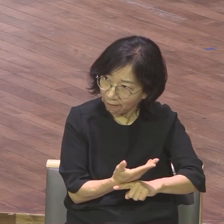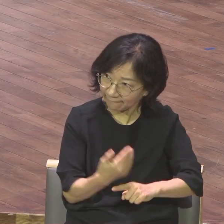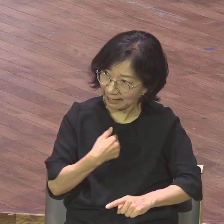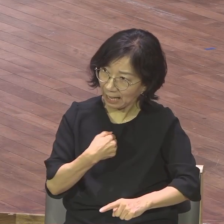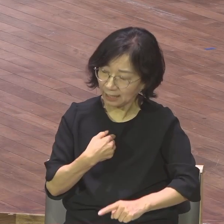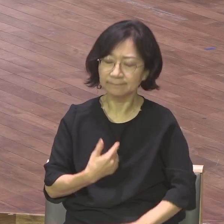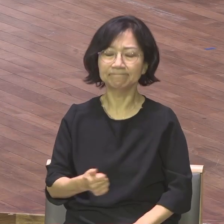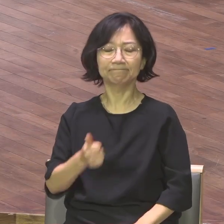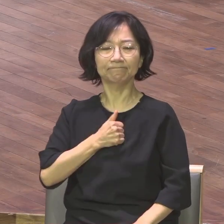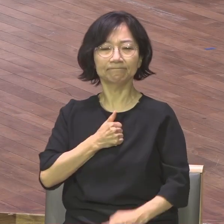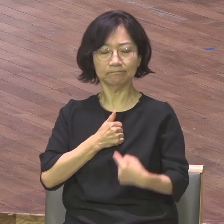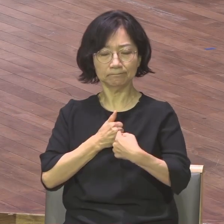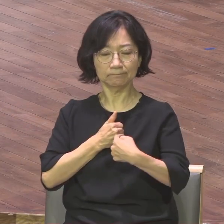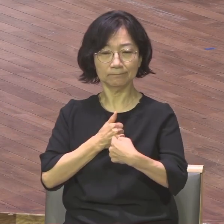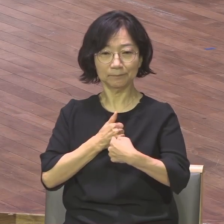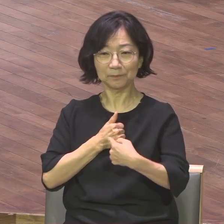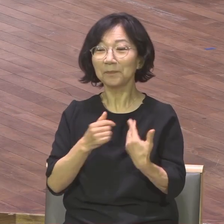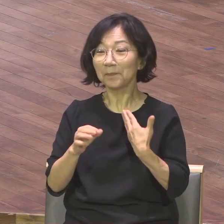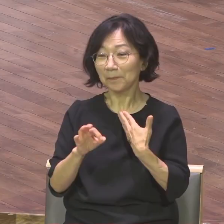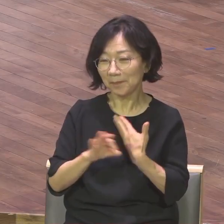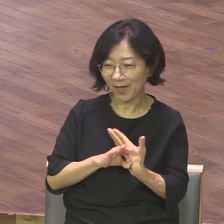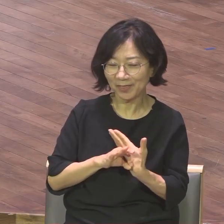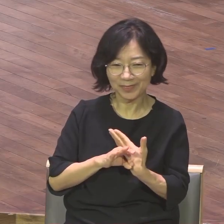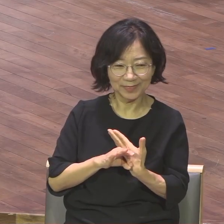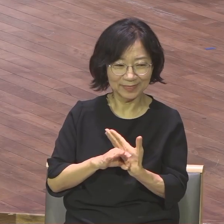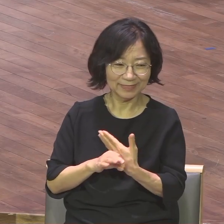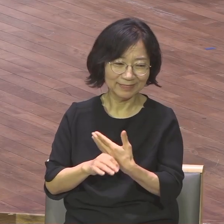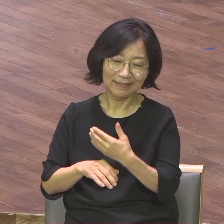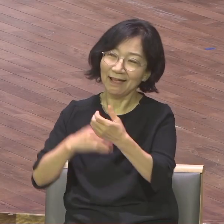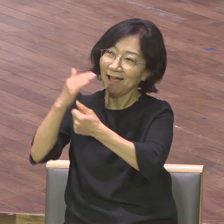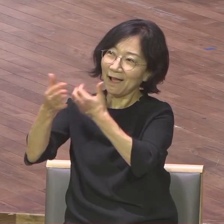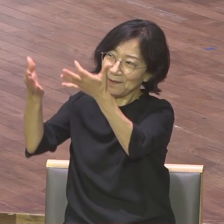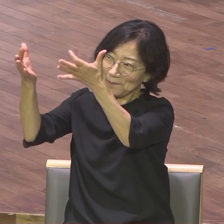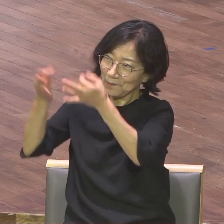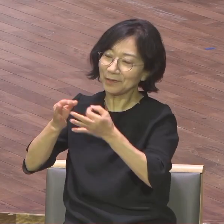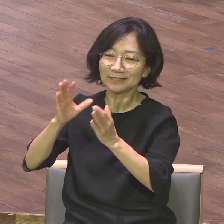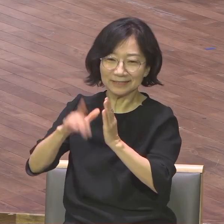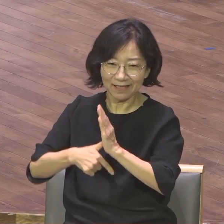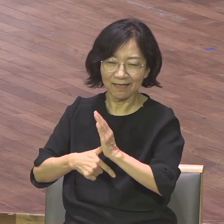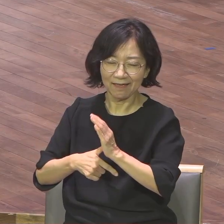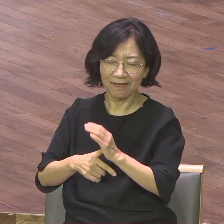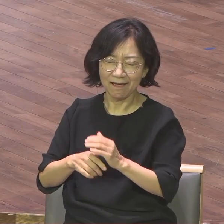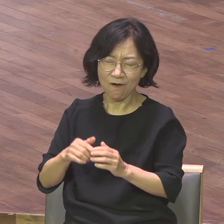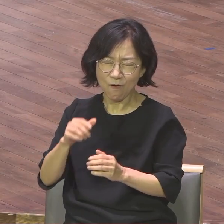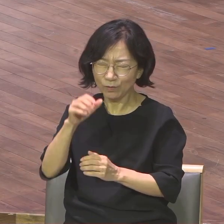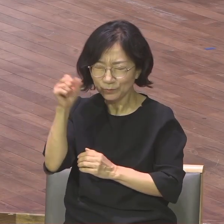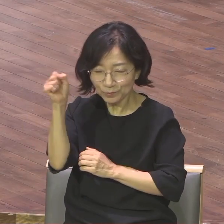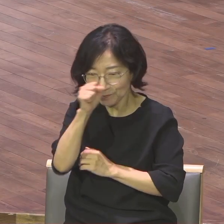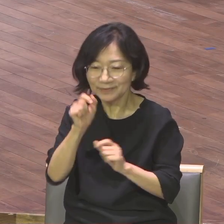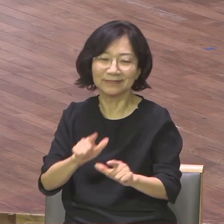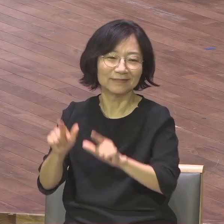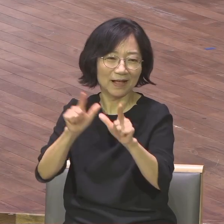우리 삶이 하나님 앞에서 가장 합당한 삶이에요. 말씀의 대언자.